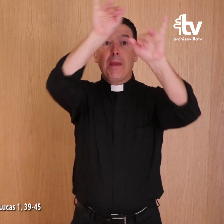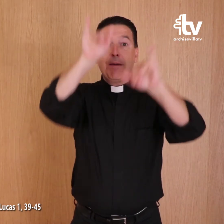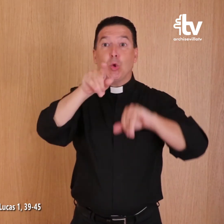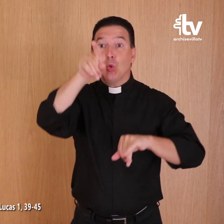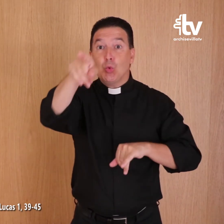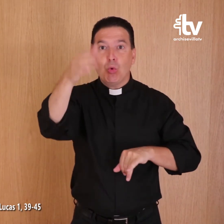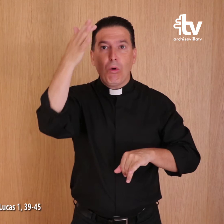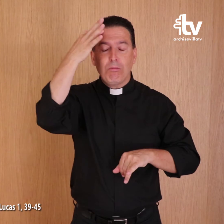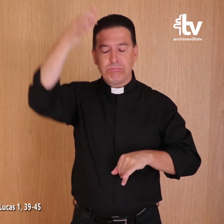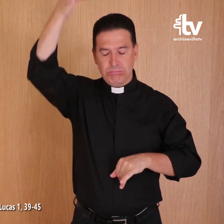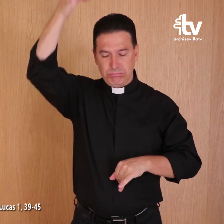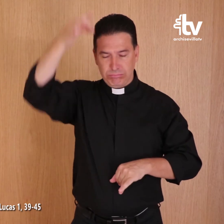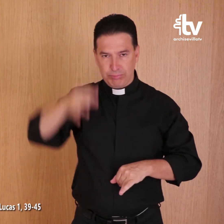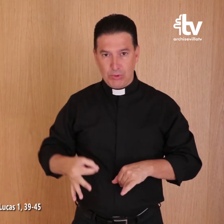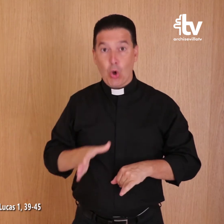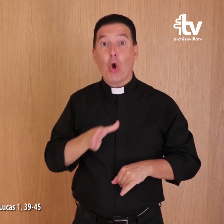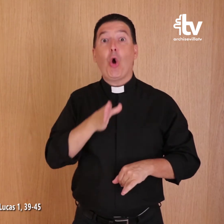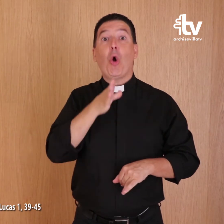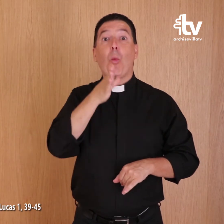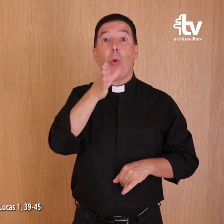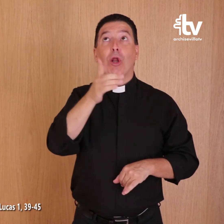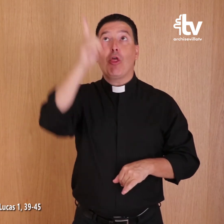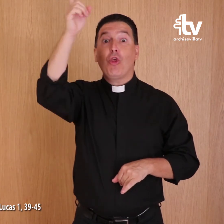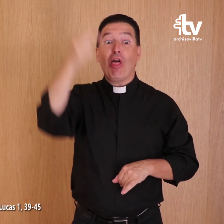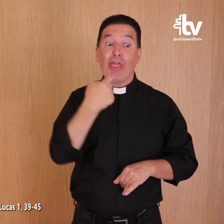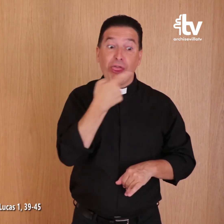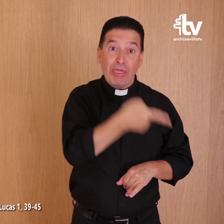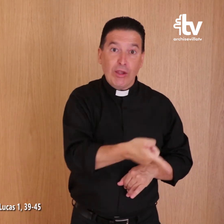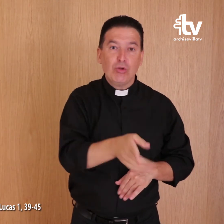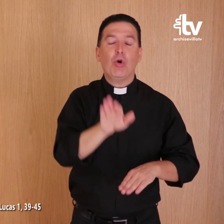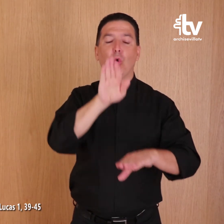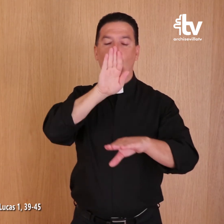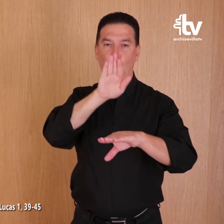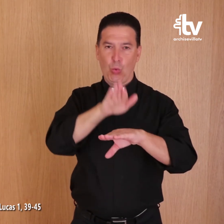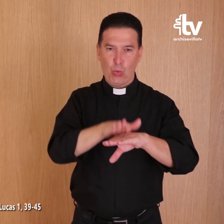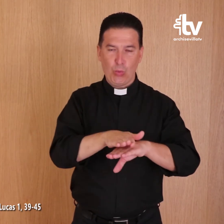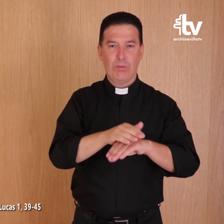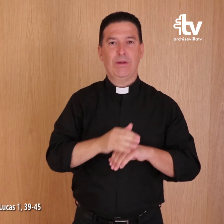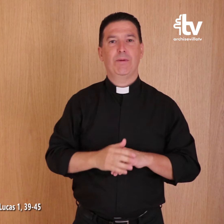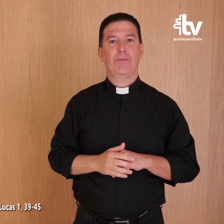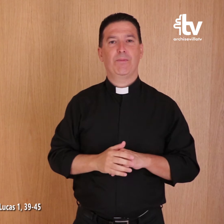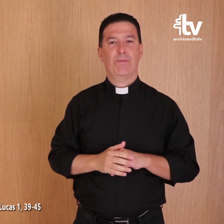Bienaventurada la que ha creído, porque lo que le ha dicho el Señor se cumplirá.